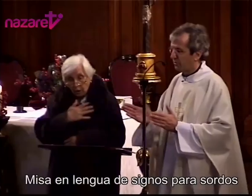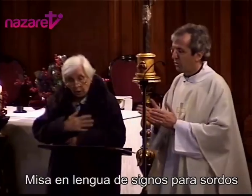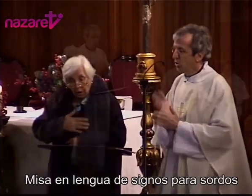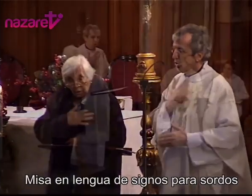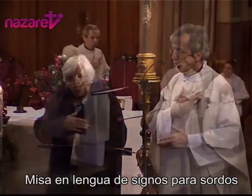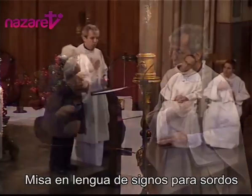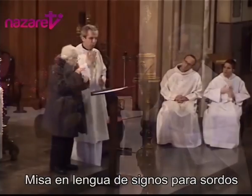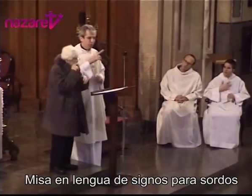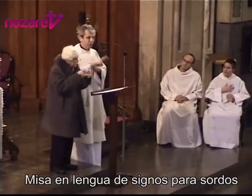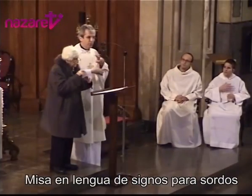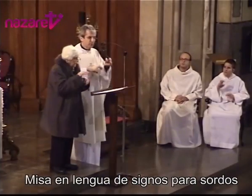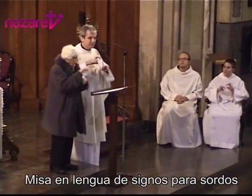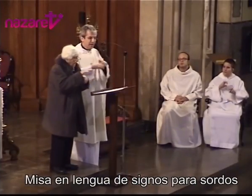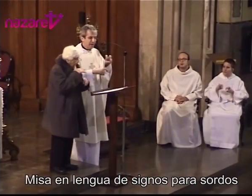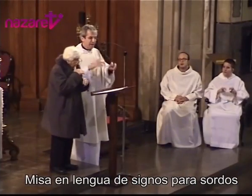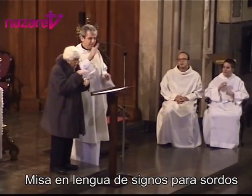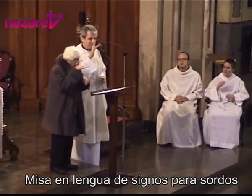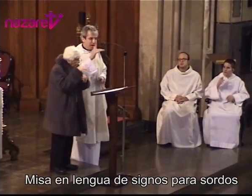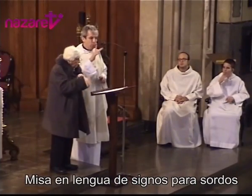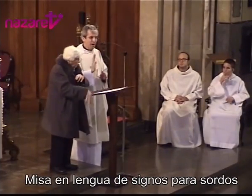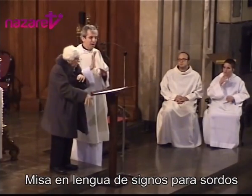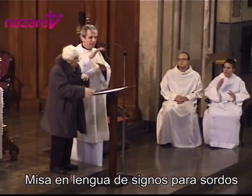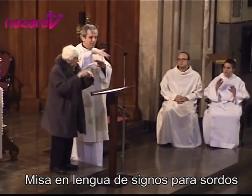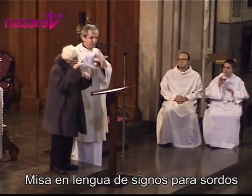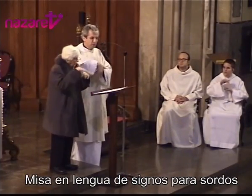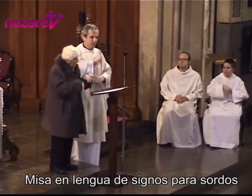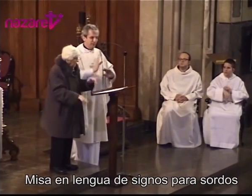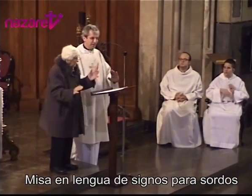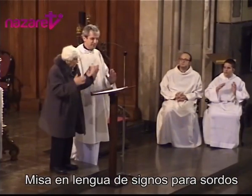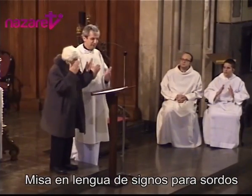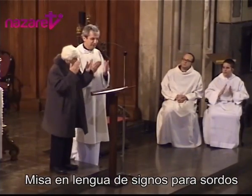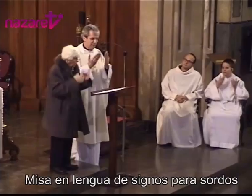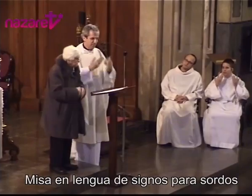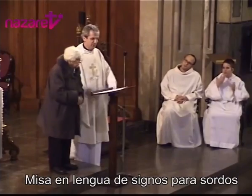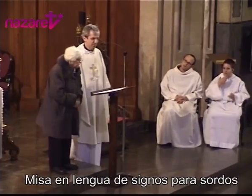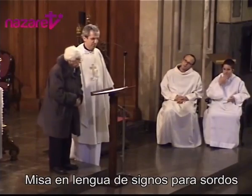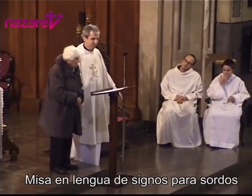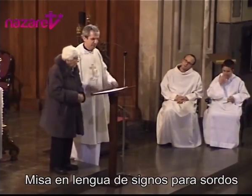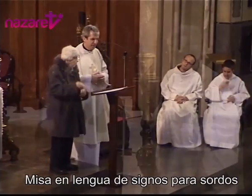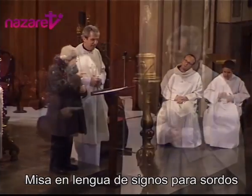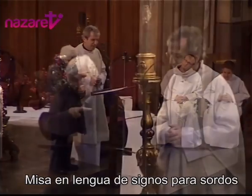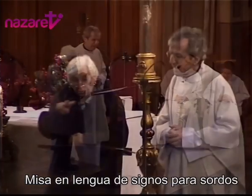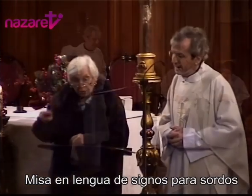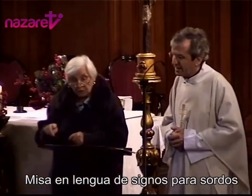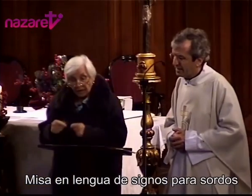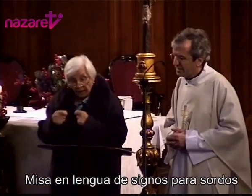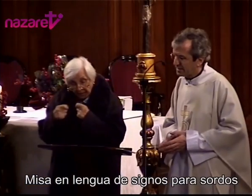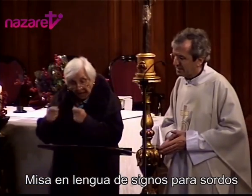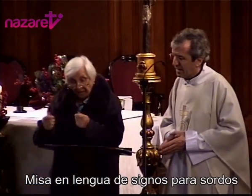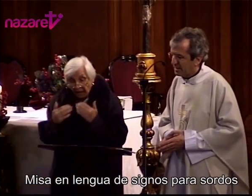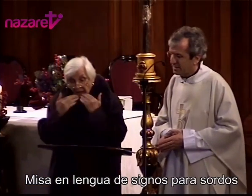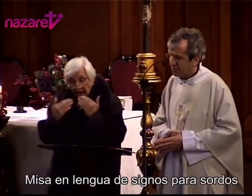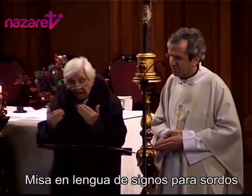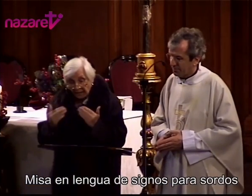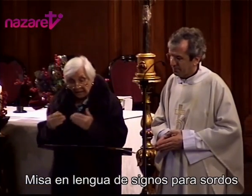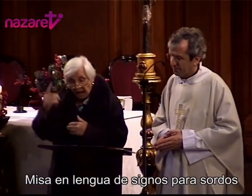salvación. Con gozo sacaréis agua de las fuentes de la salvación. Dad gracias